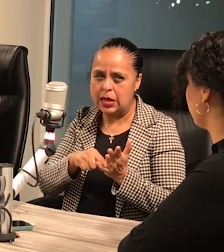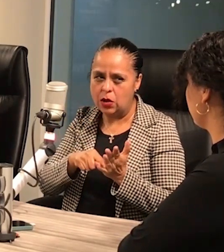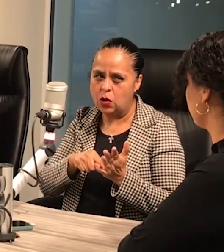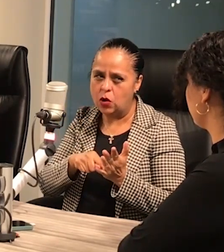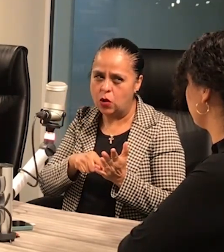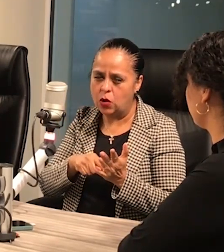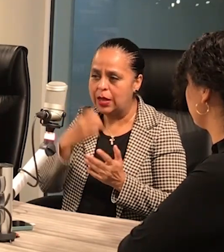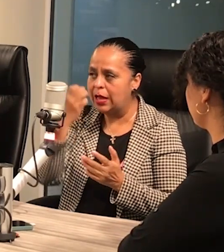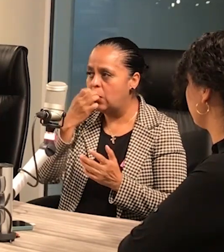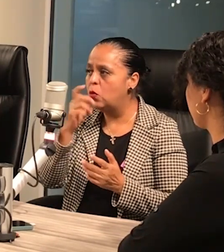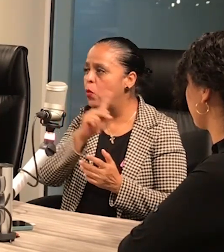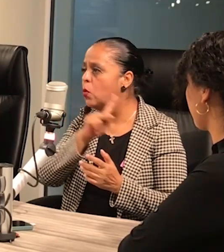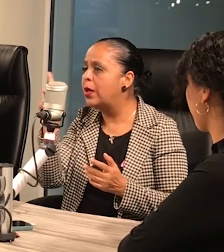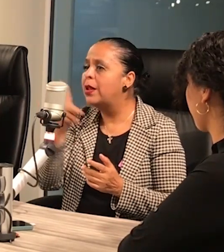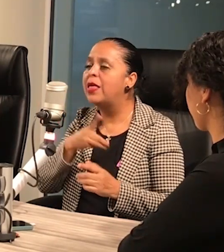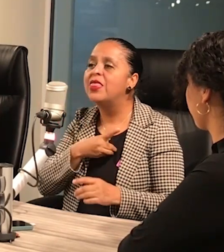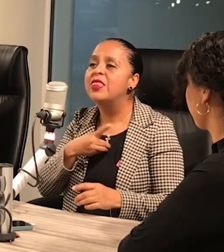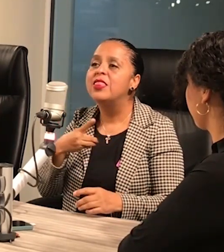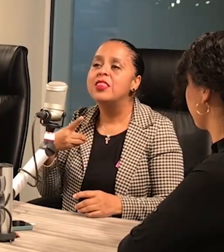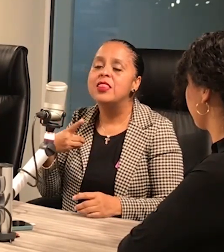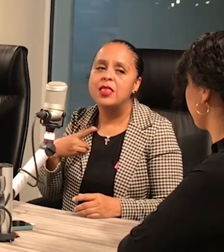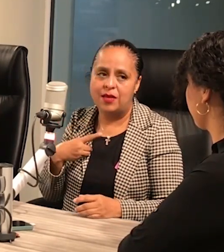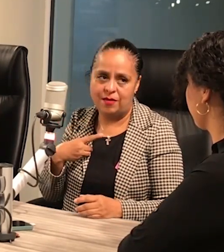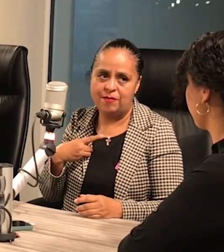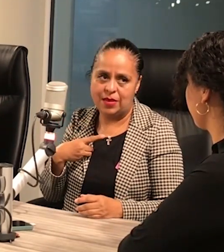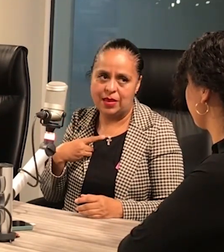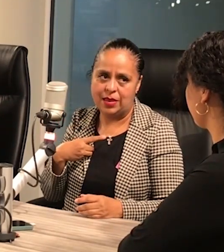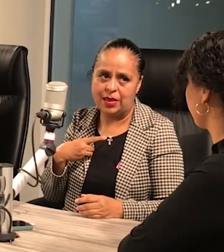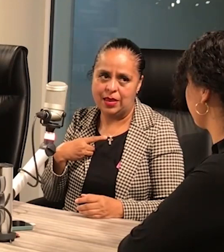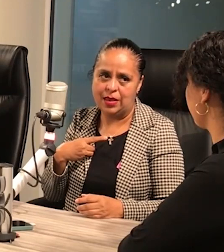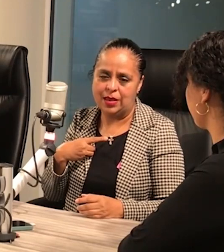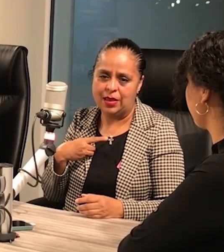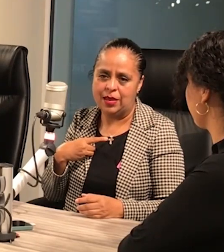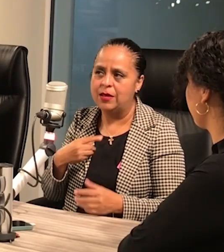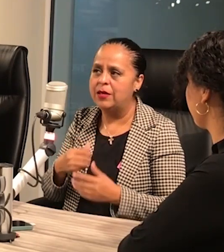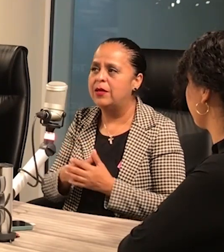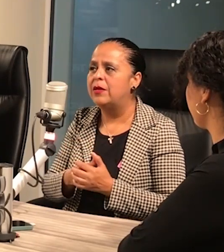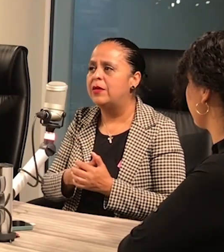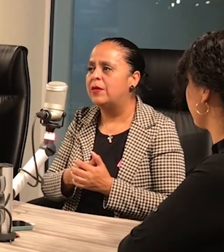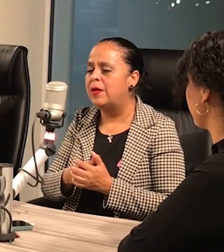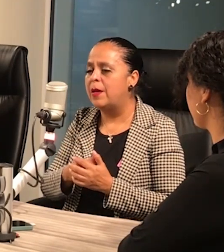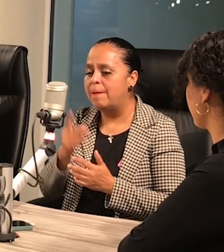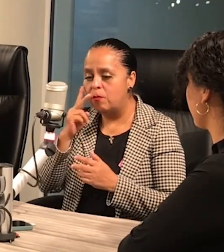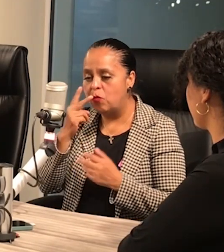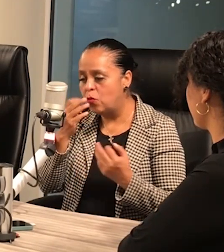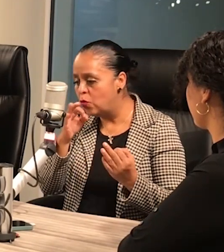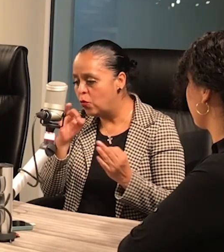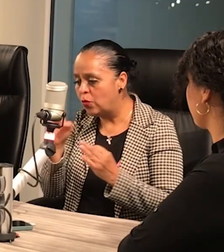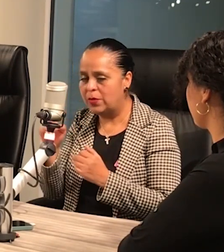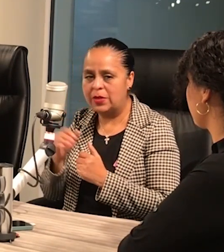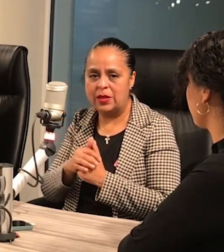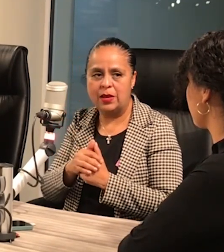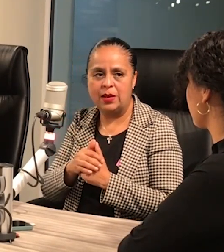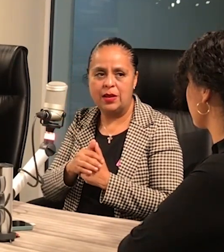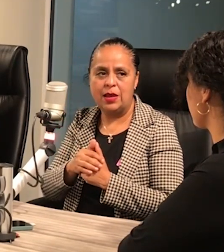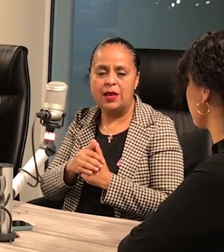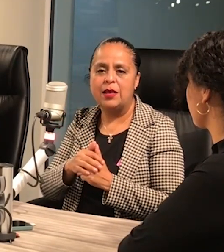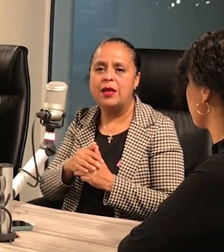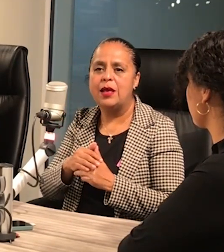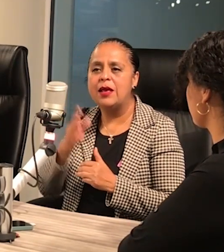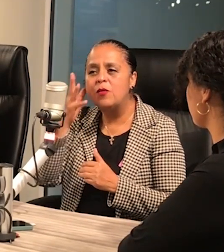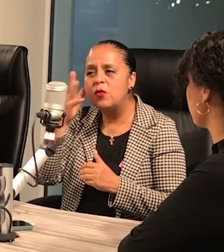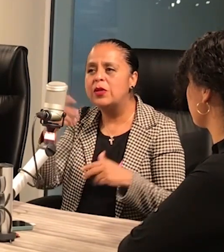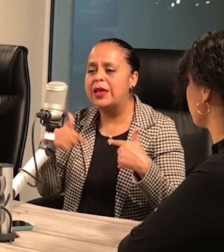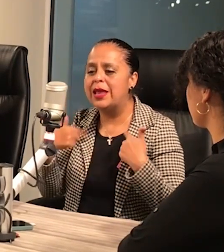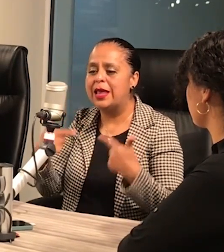las escuelas debería de permearse mucho, que volteen a ver al futuro, a las generaciones y